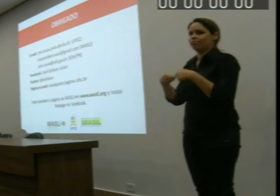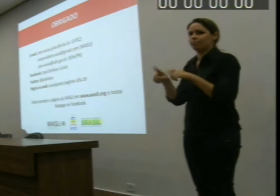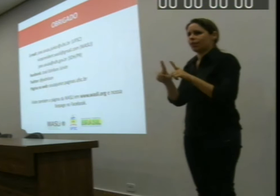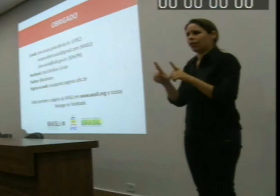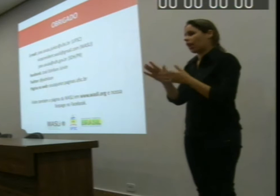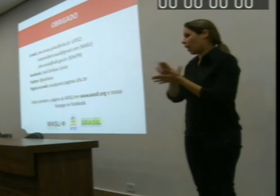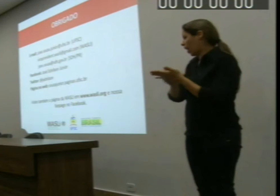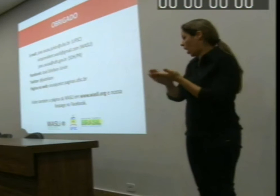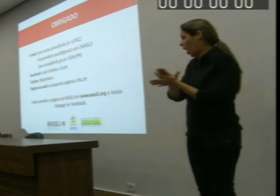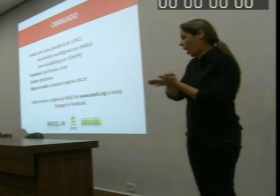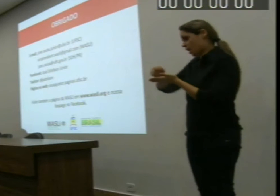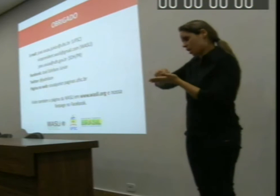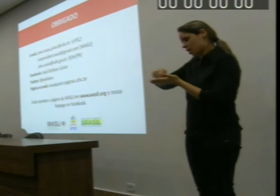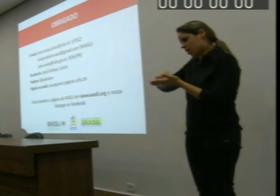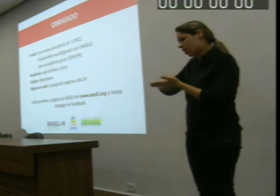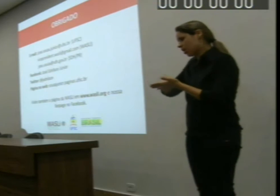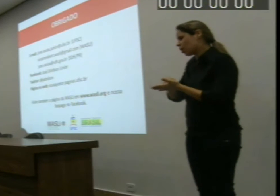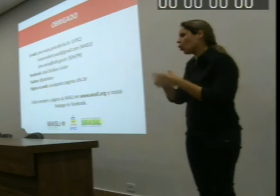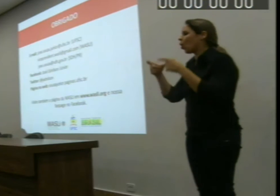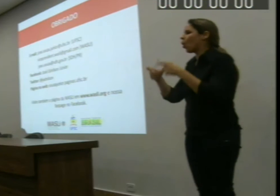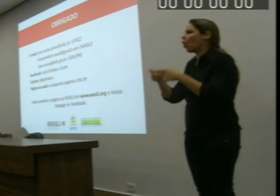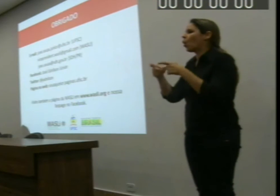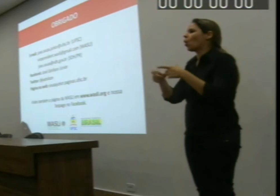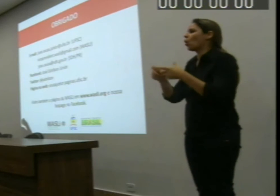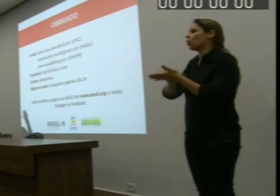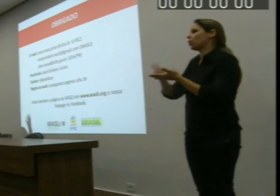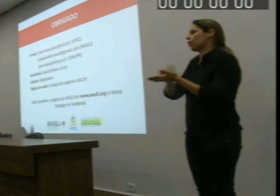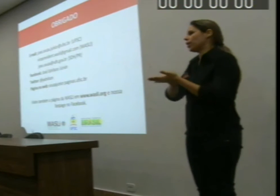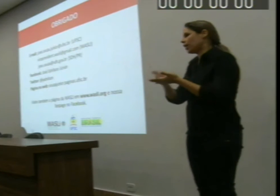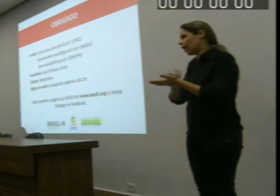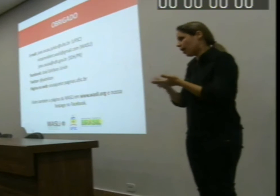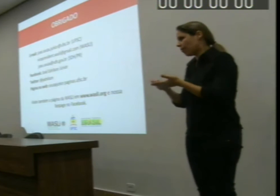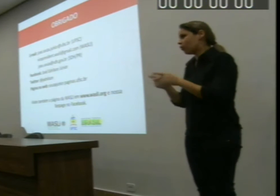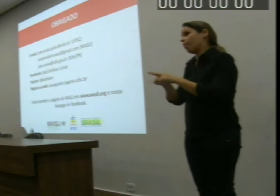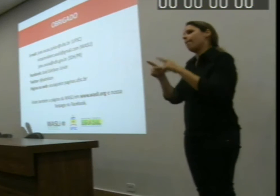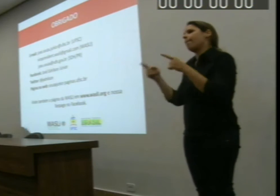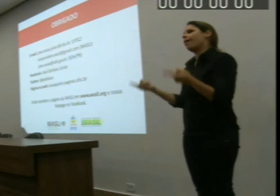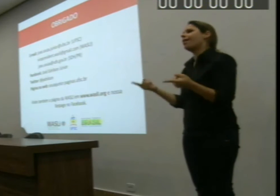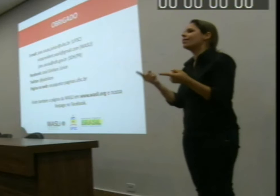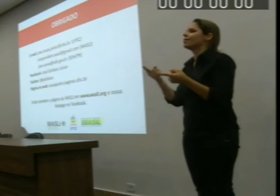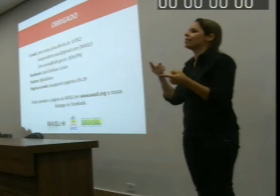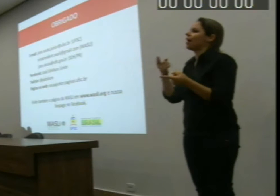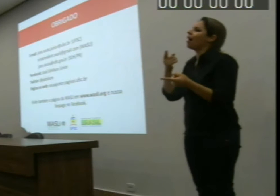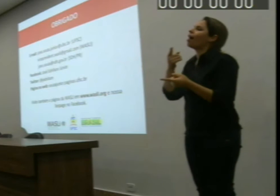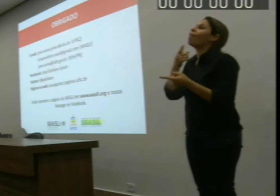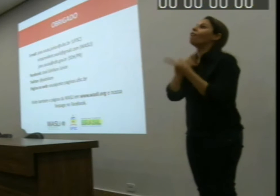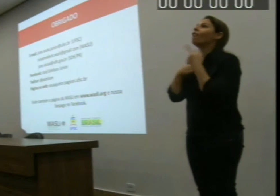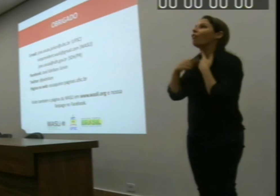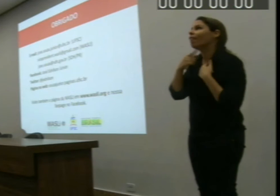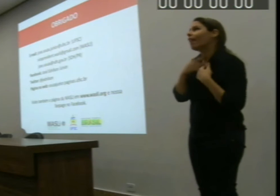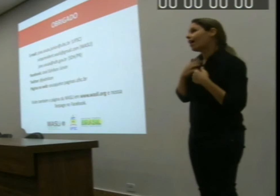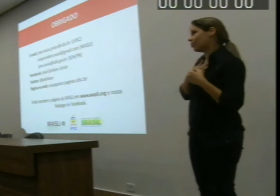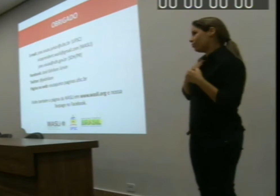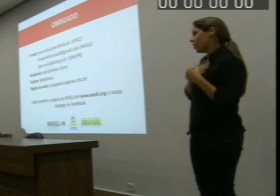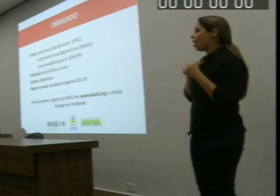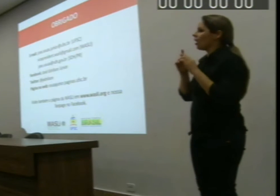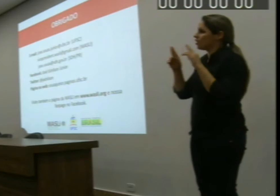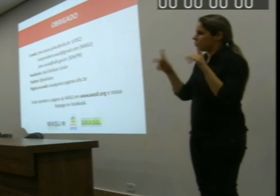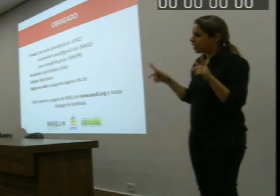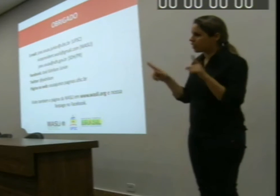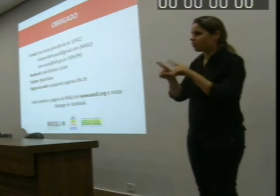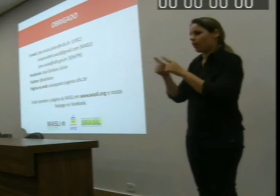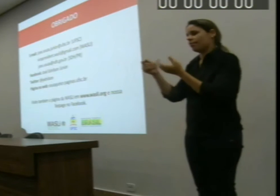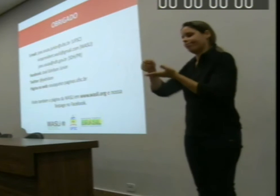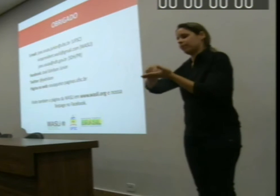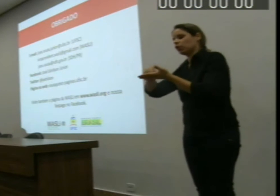nenhum que diz aonde o Inter ter uma coisa é o que a gente gostaria que fosse outra coisa é o que é determinado para ser a